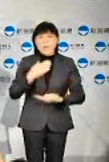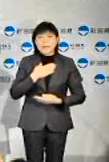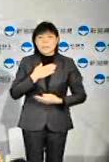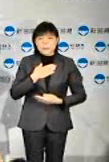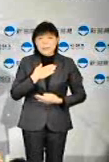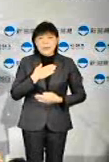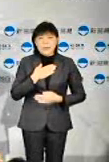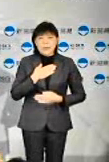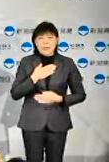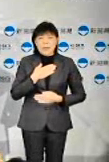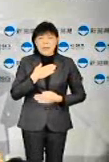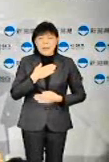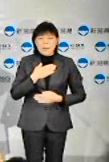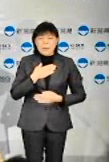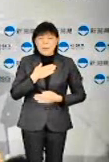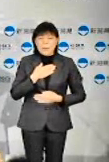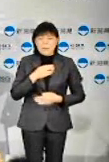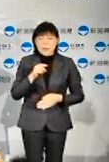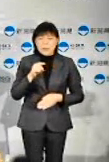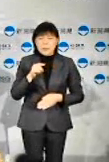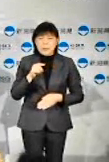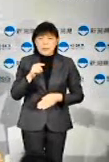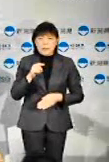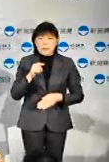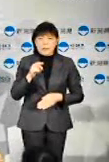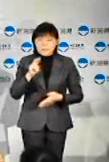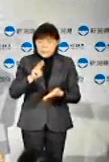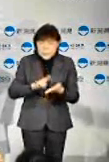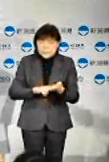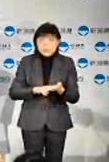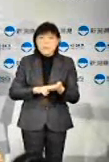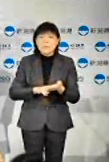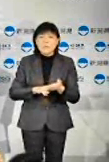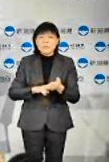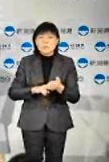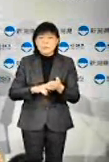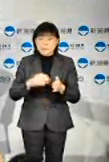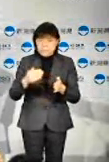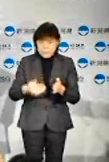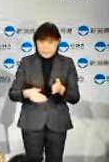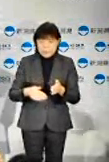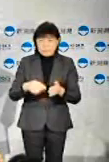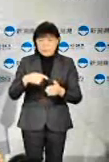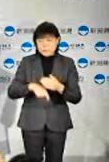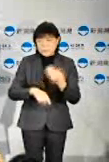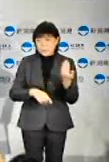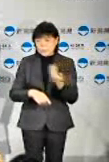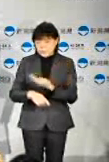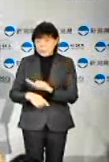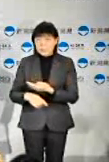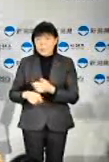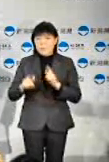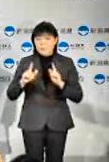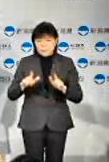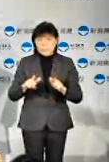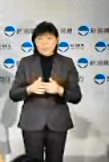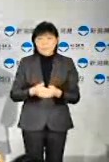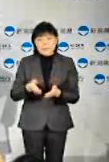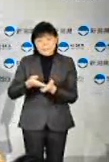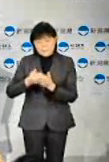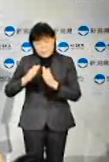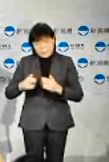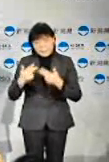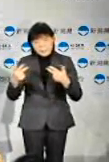じゃあ特に何か想定しているものはないですけれども、 まあ、いや想定しているものはセミナーでありシンポジウムであり公聴会であり説明会であ